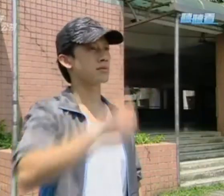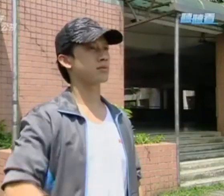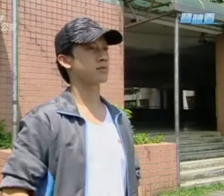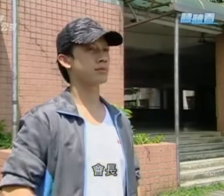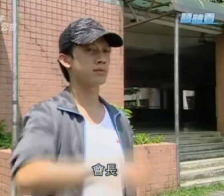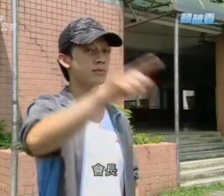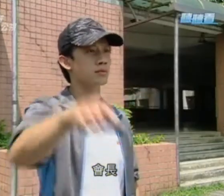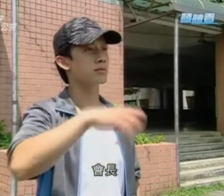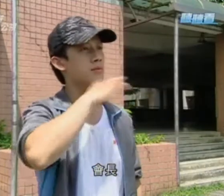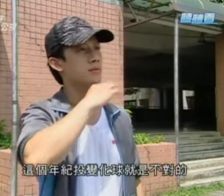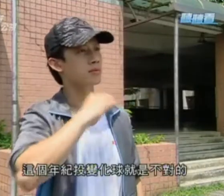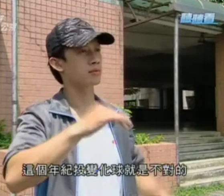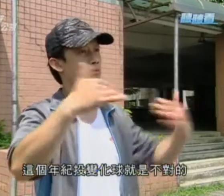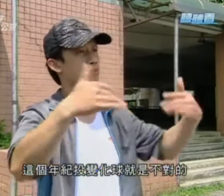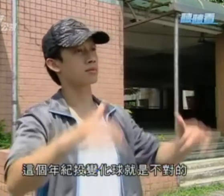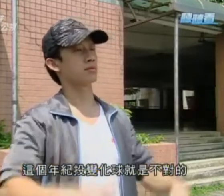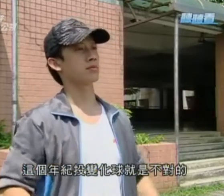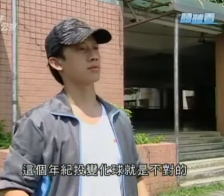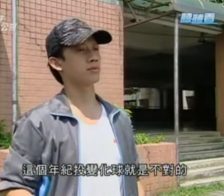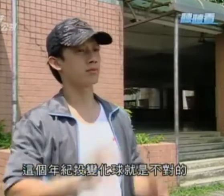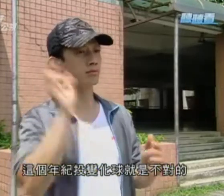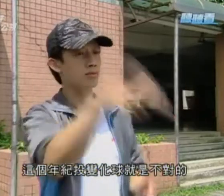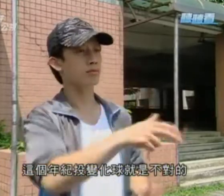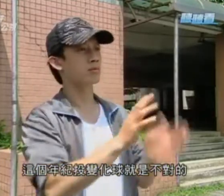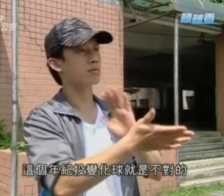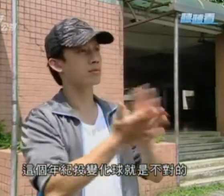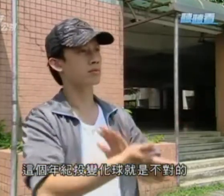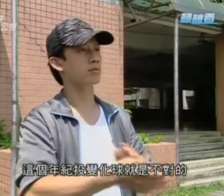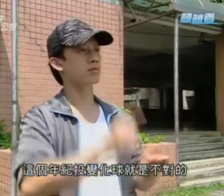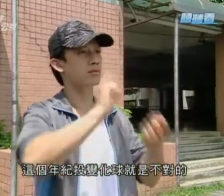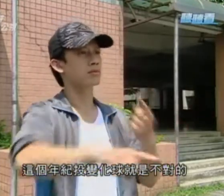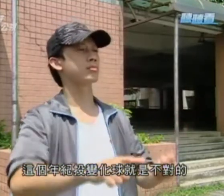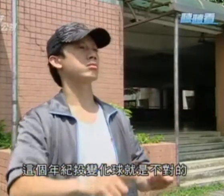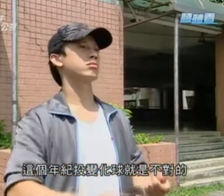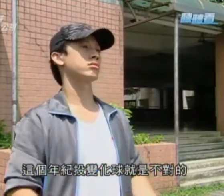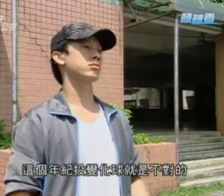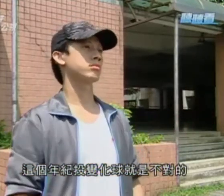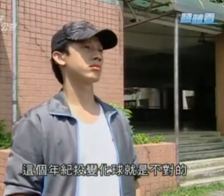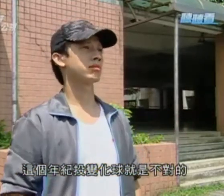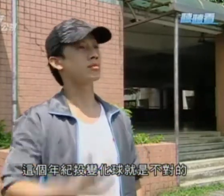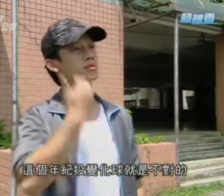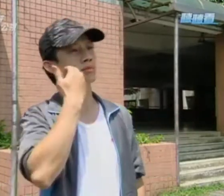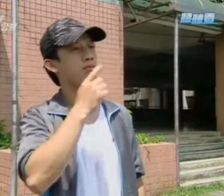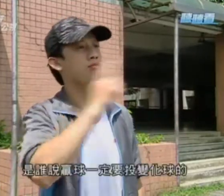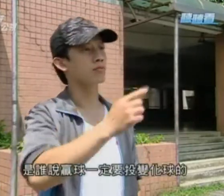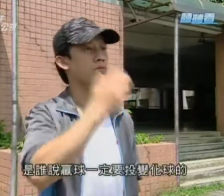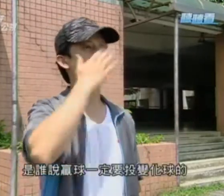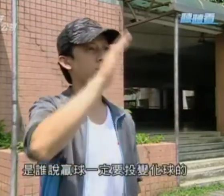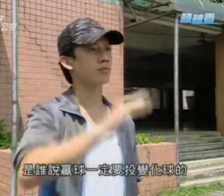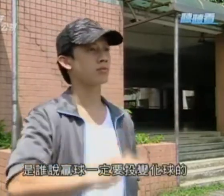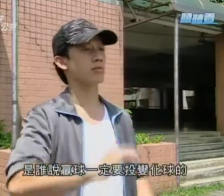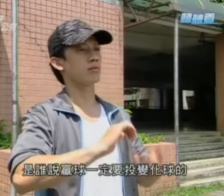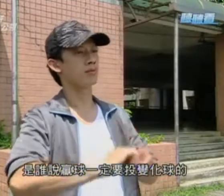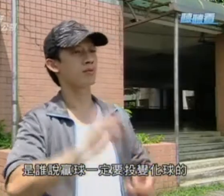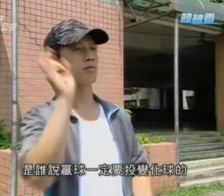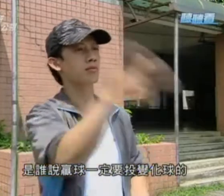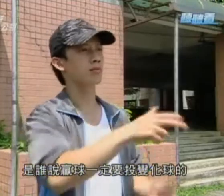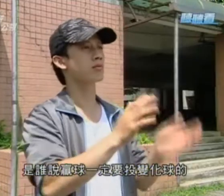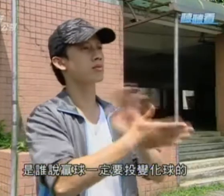会长，这个年纪投变化球就是不对的。是谁说赢球一定要投变化